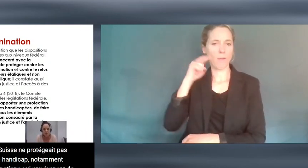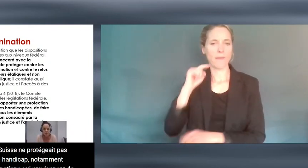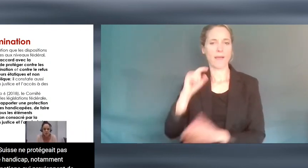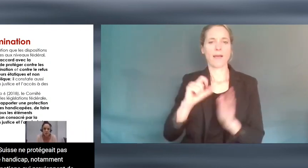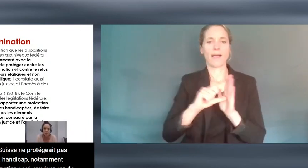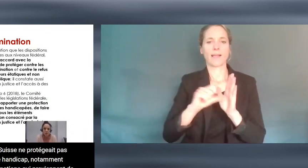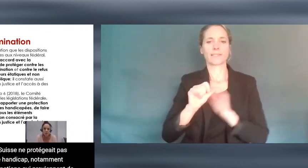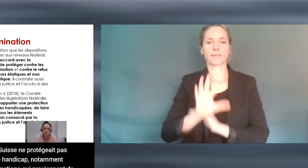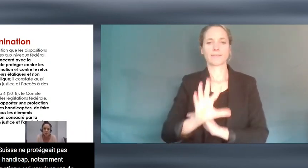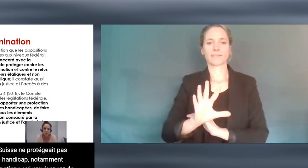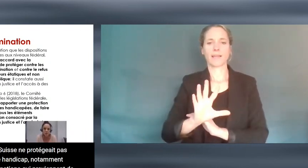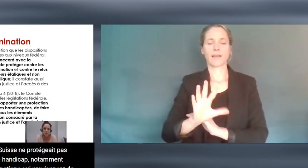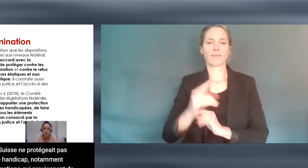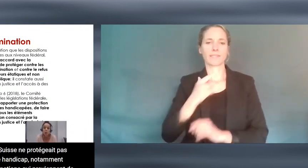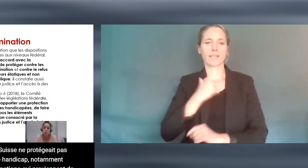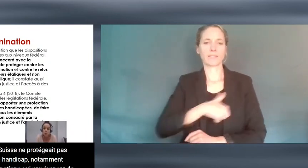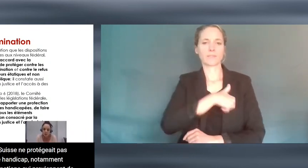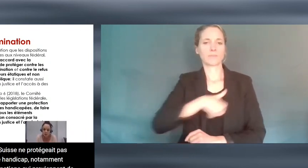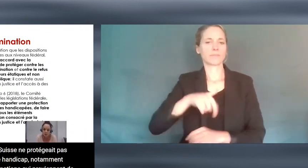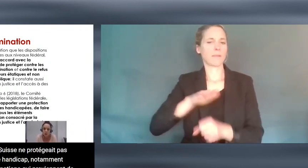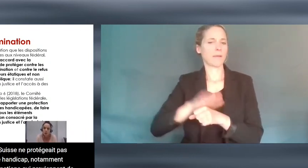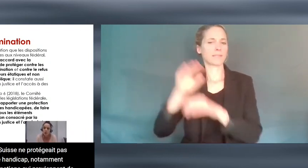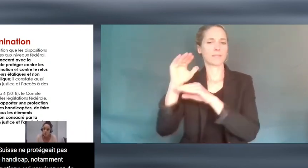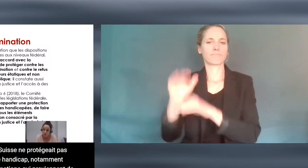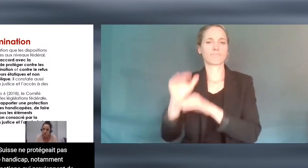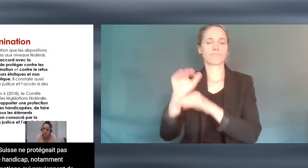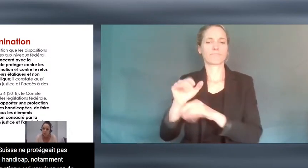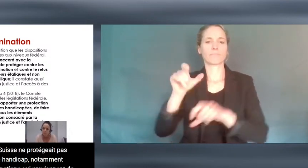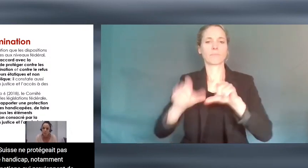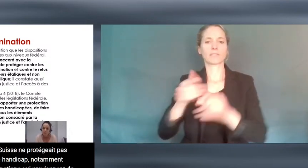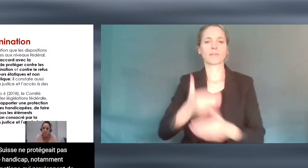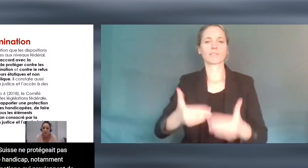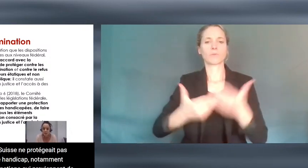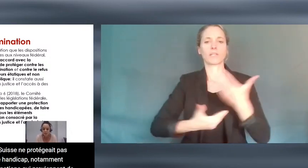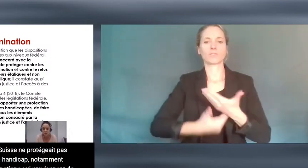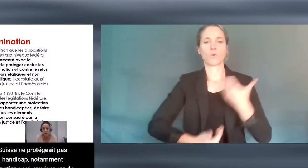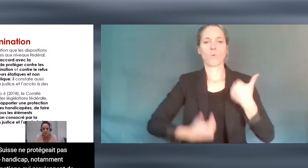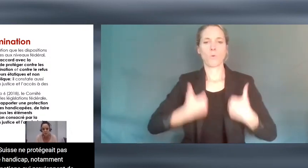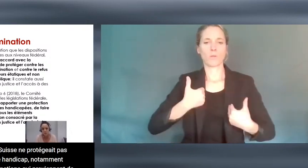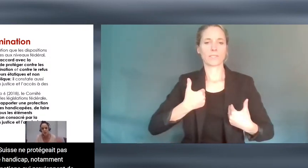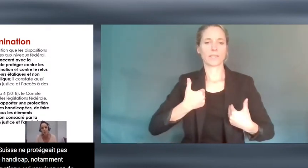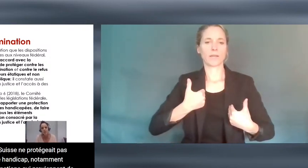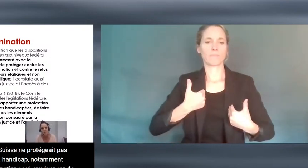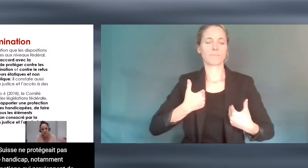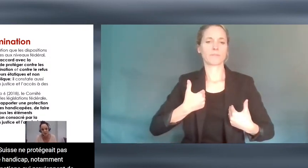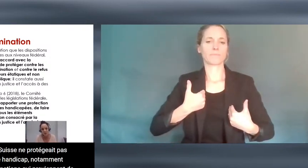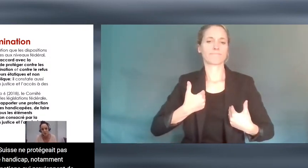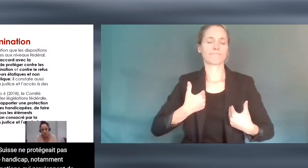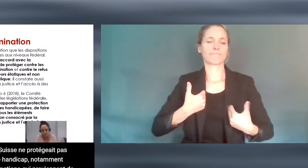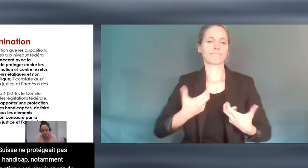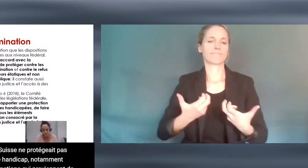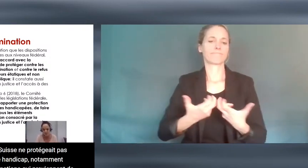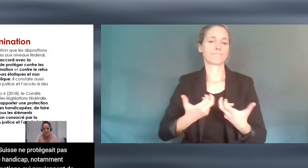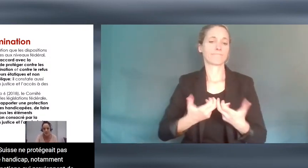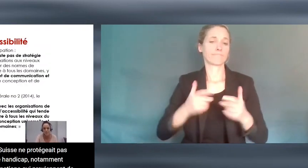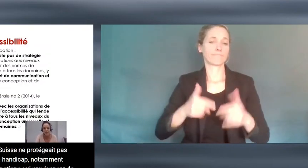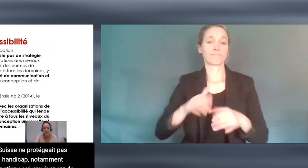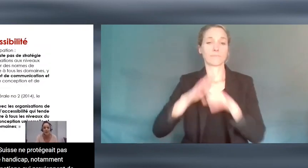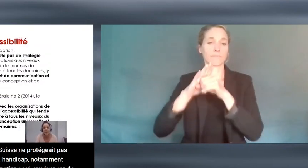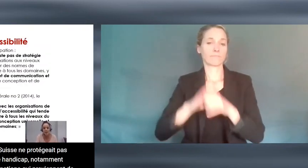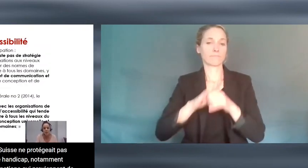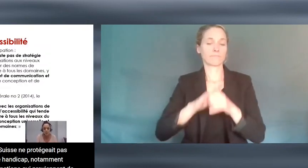les personnes en situation de handicap, notamment lorsqu'elles sont confrontées à des discriminations qui proviennent de